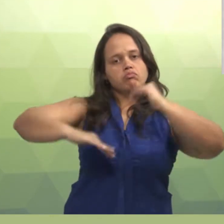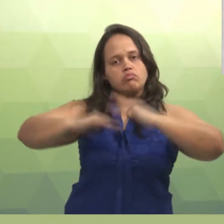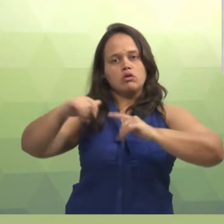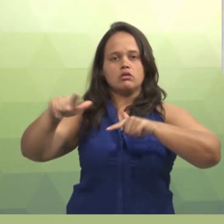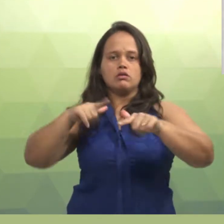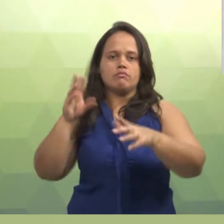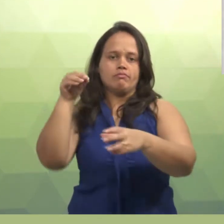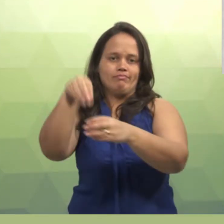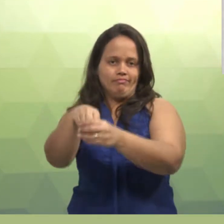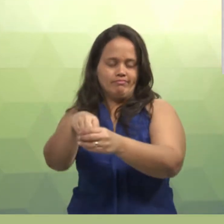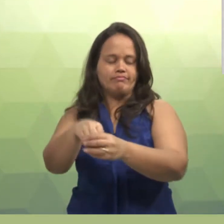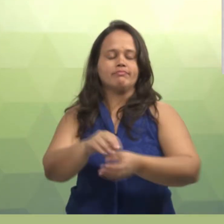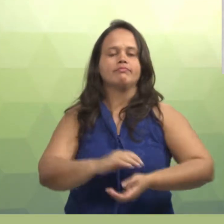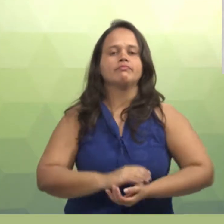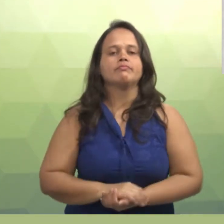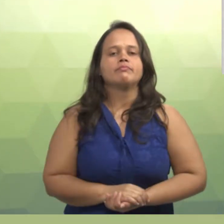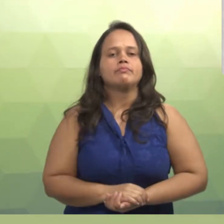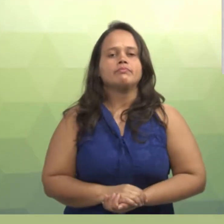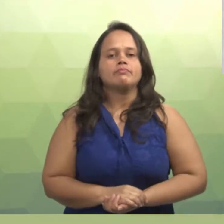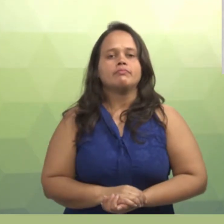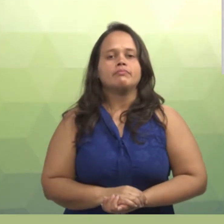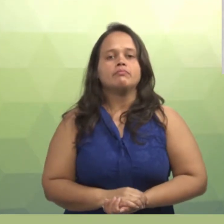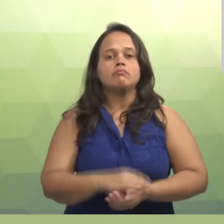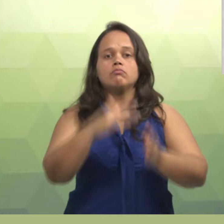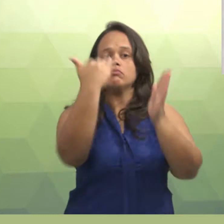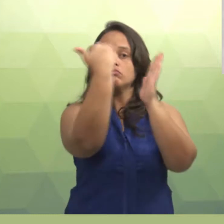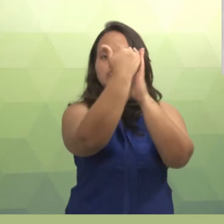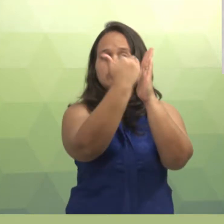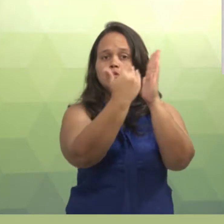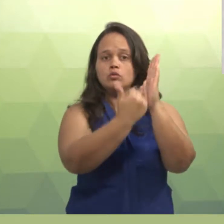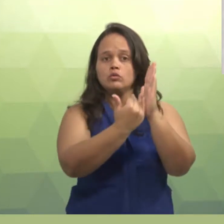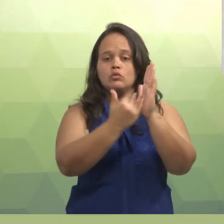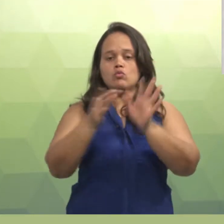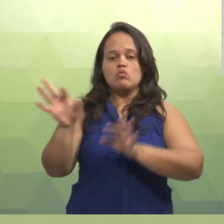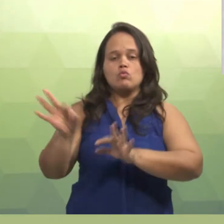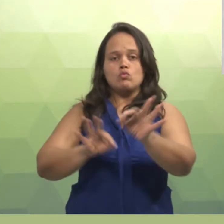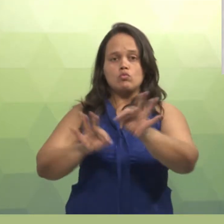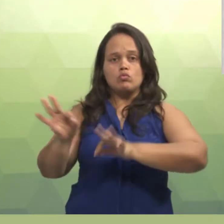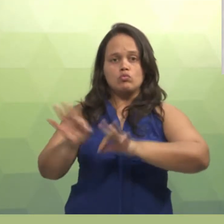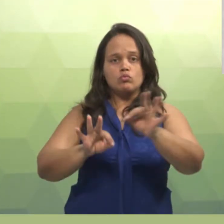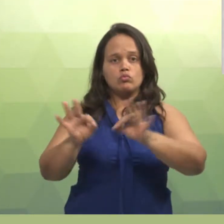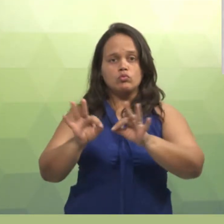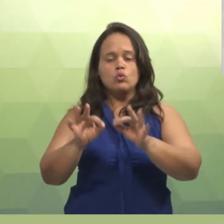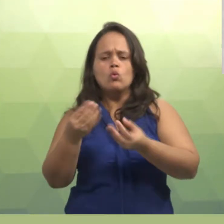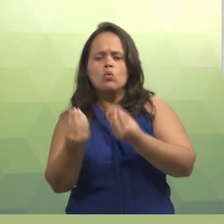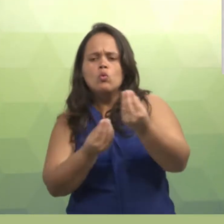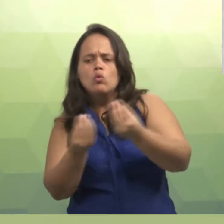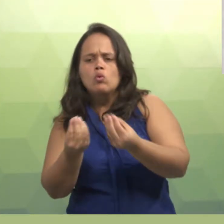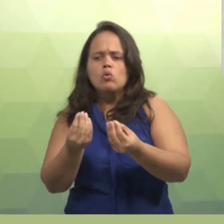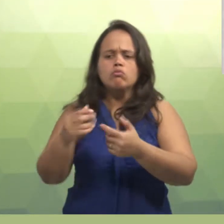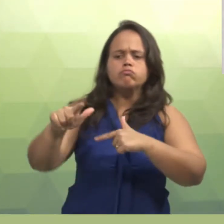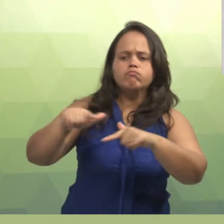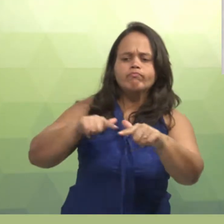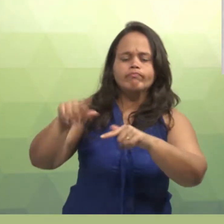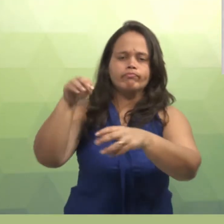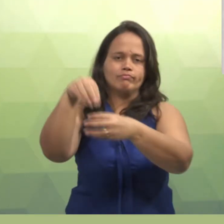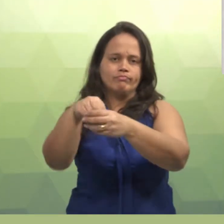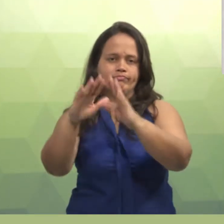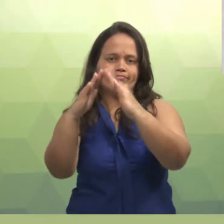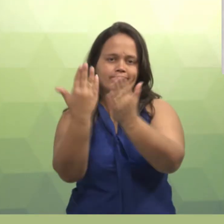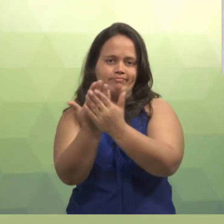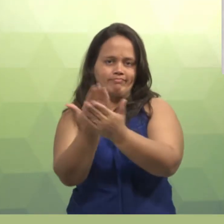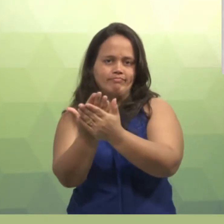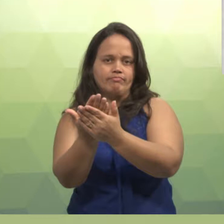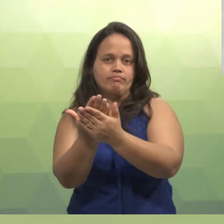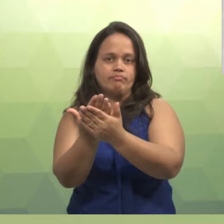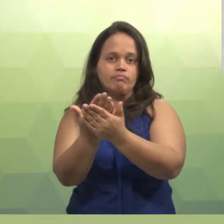O regimento fixa a organização e regula o funcionamento da escola. Define as